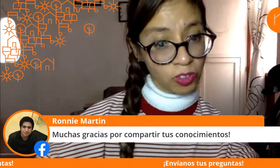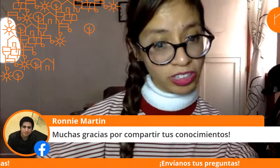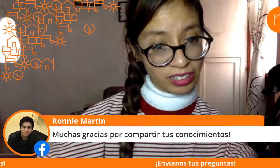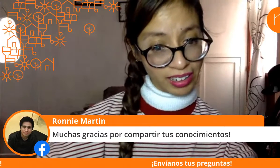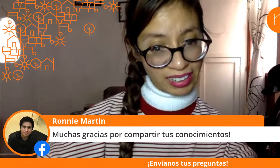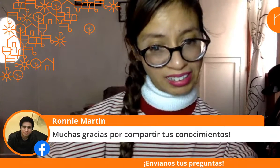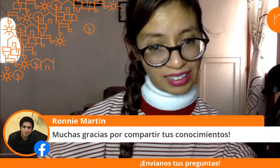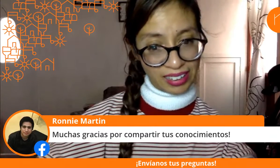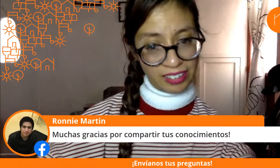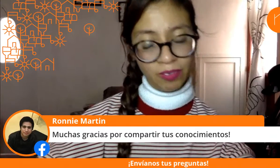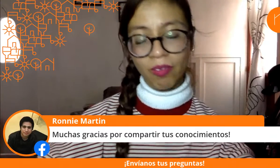Muchas gracias.